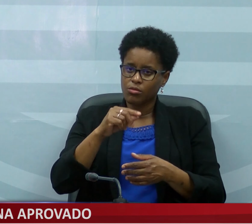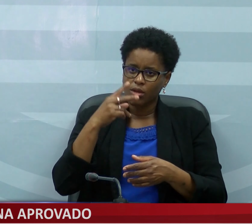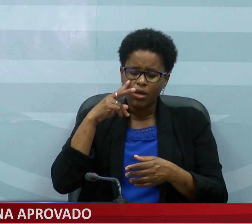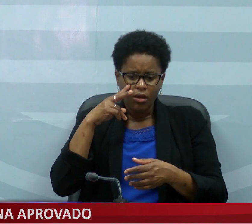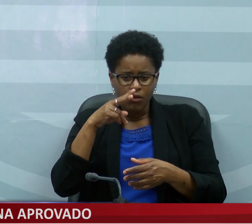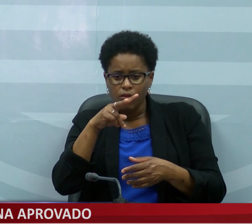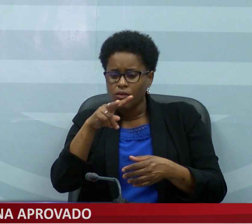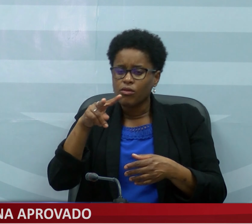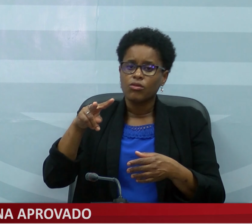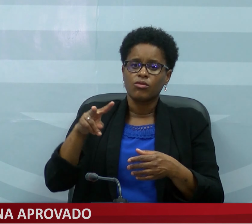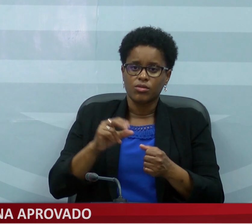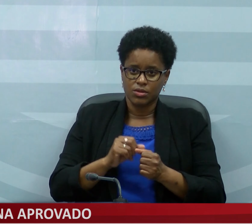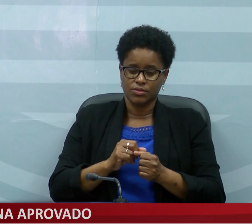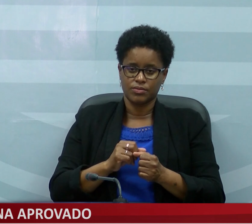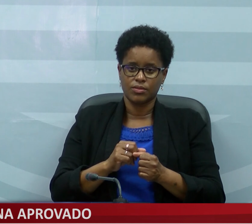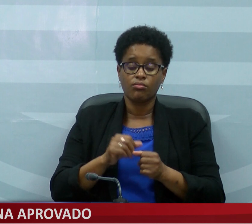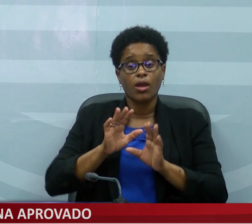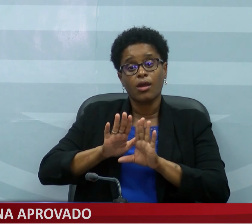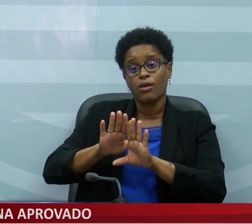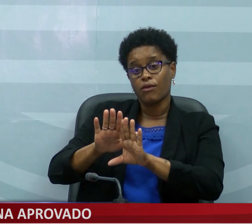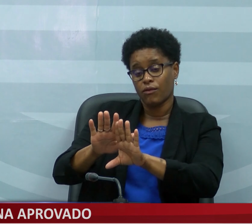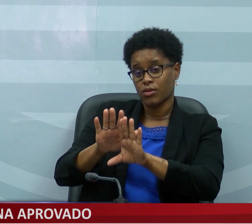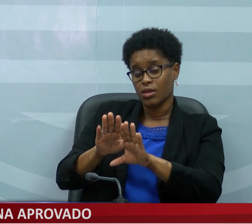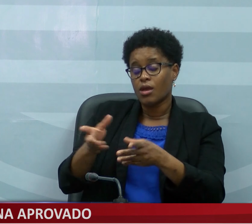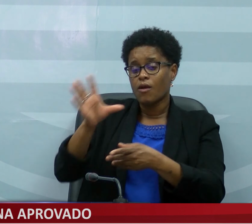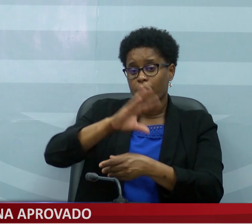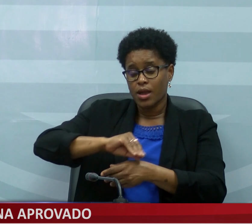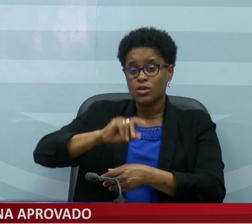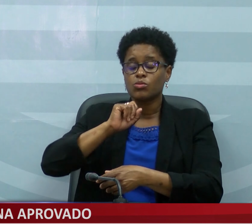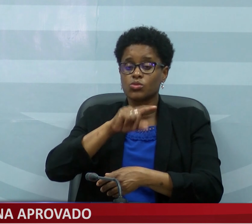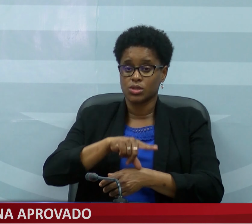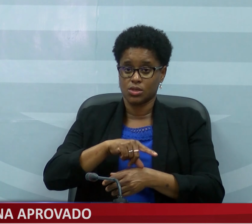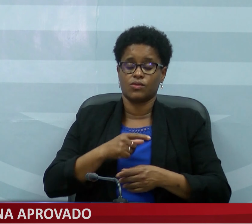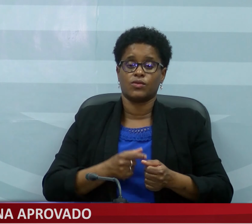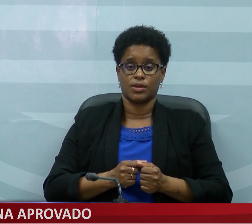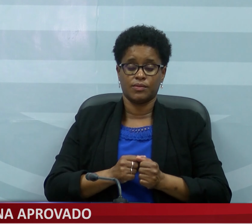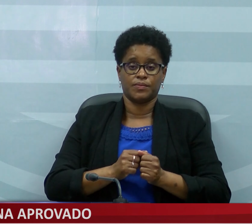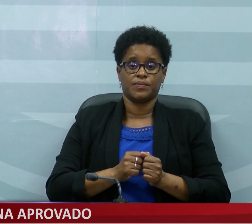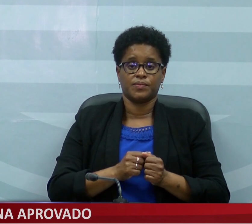vigilância para evitar o máximo possível